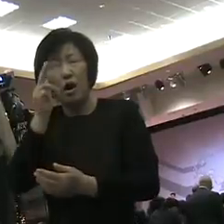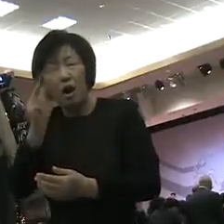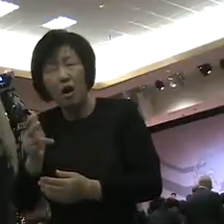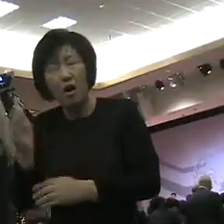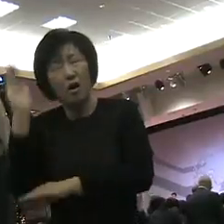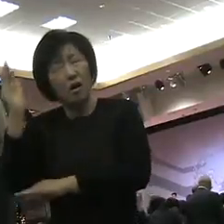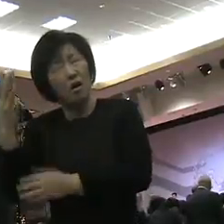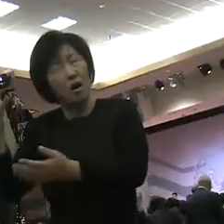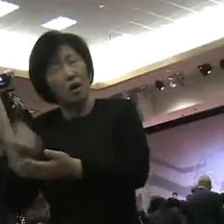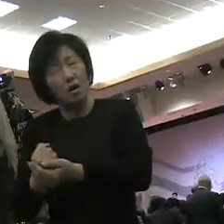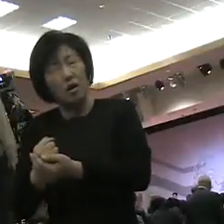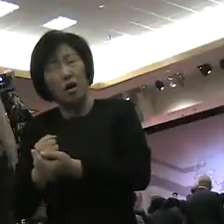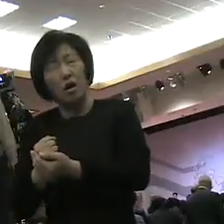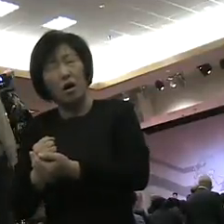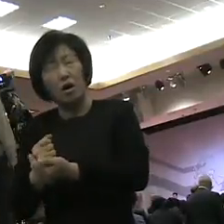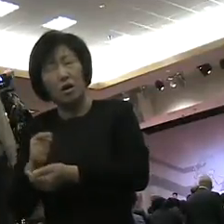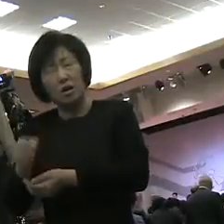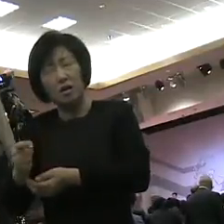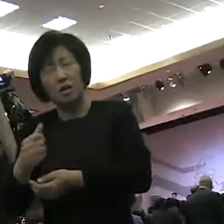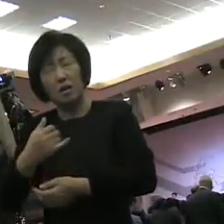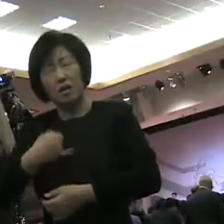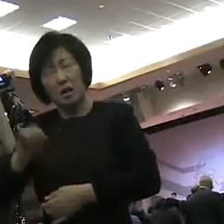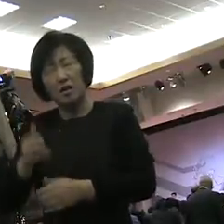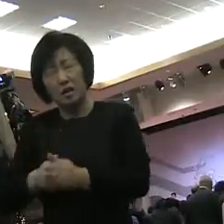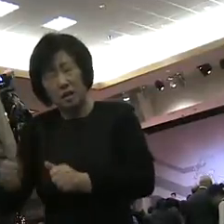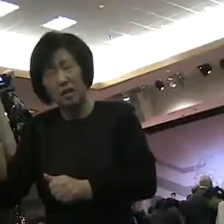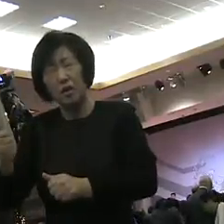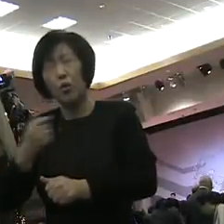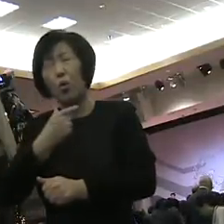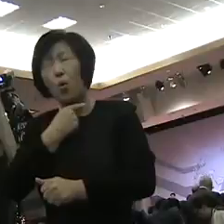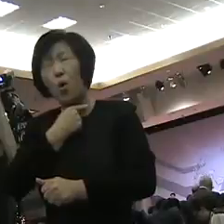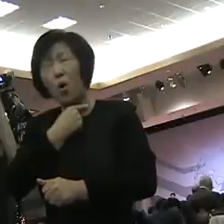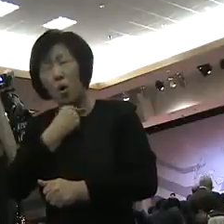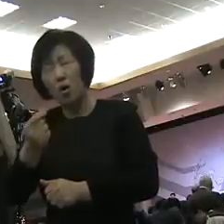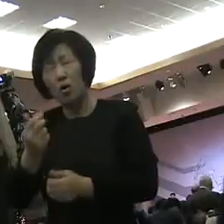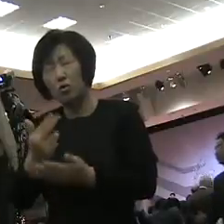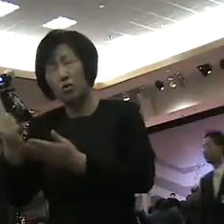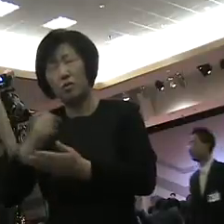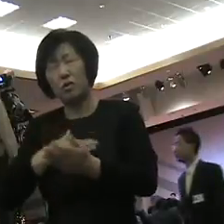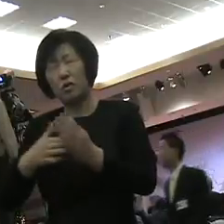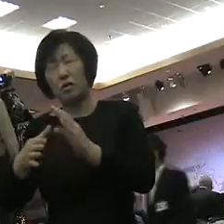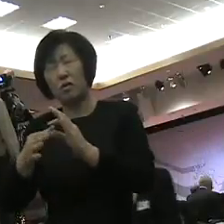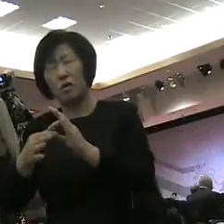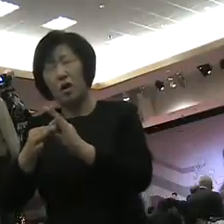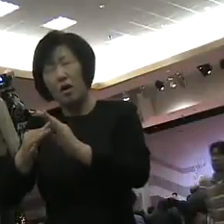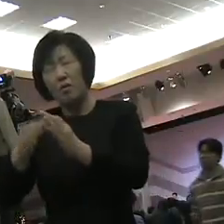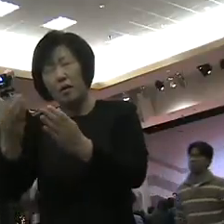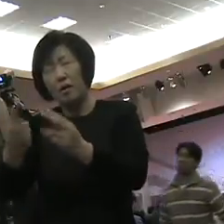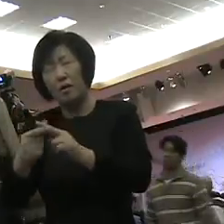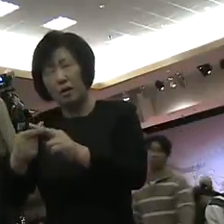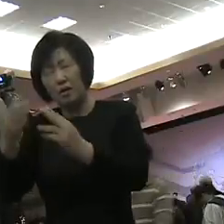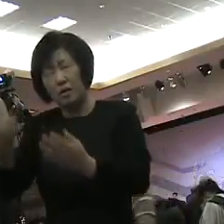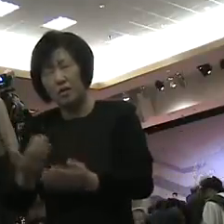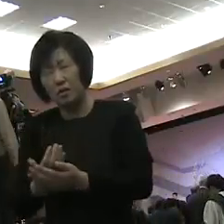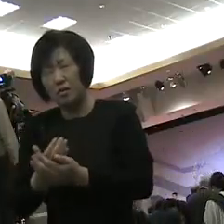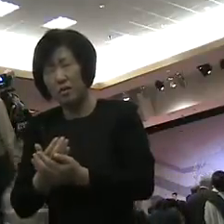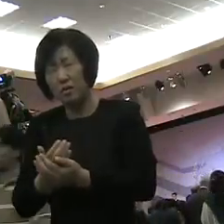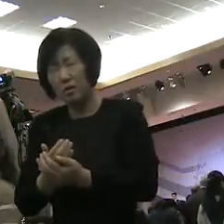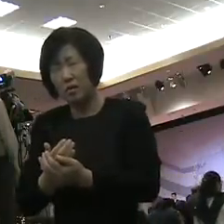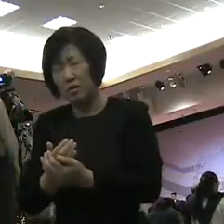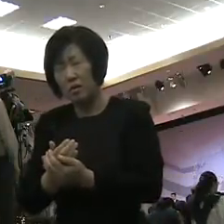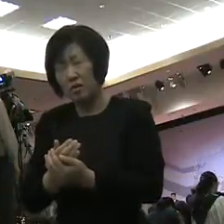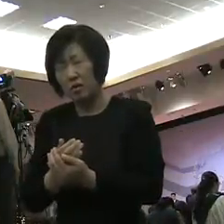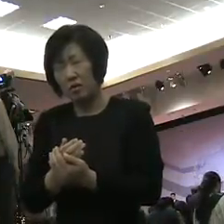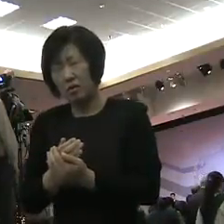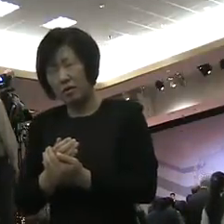말씀 주신 것 가지고 이 아들이 이 딸이 승리하기를 원합니다. 주님, 나와 함께하여 주시옵소서. 다 같이 기도하고 배우는